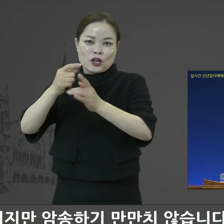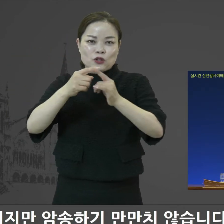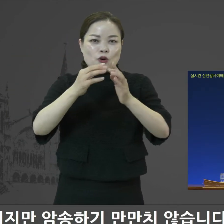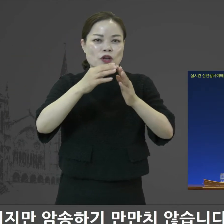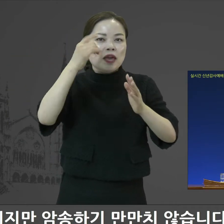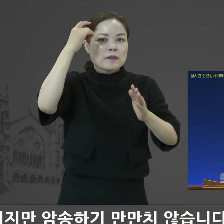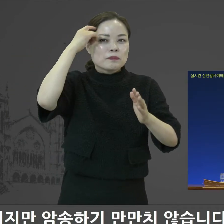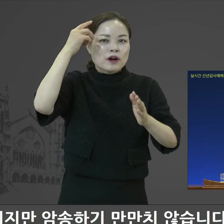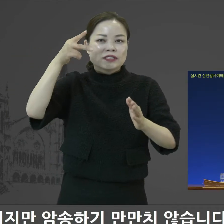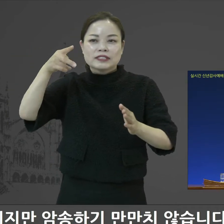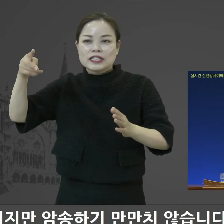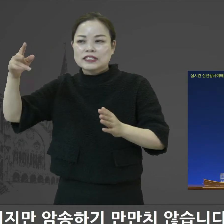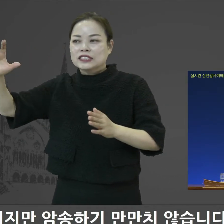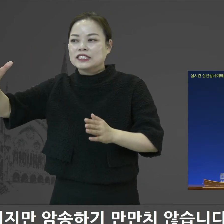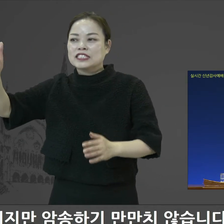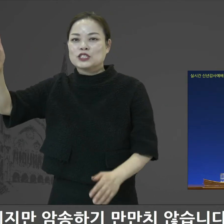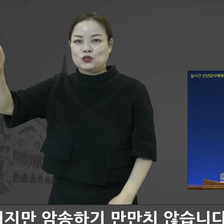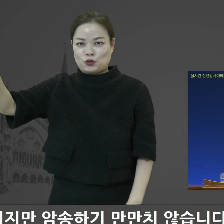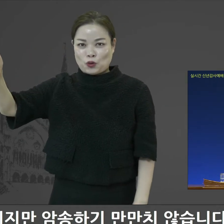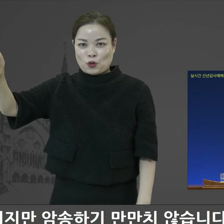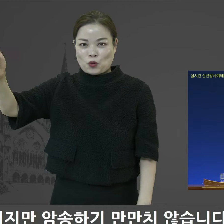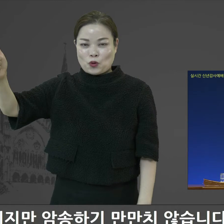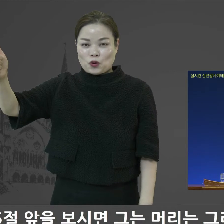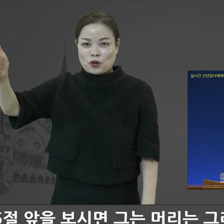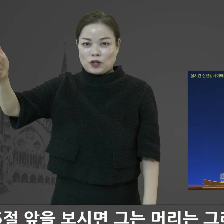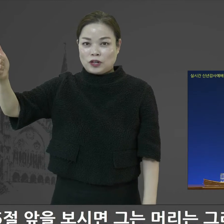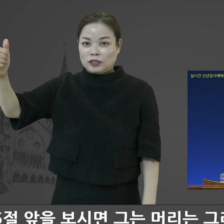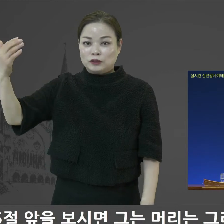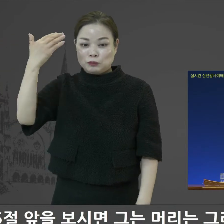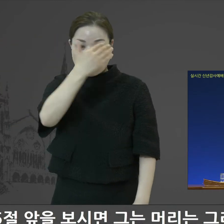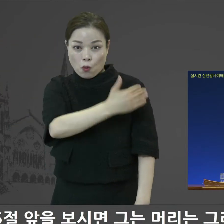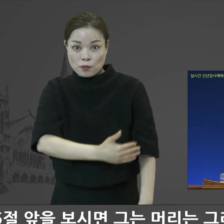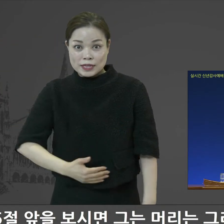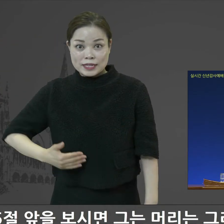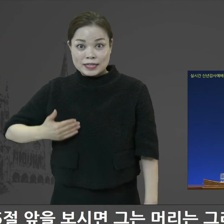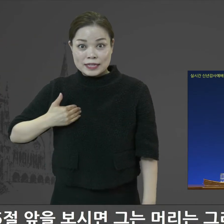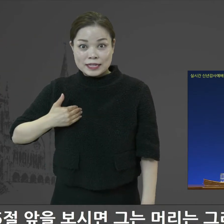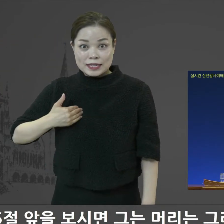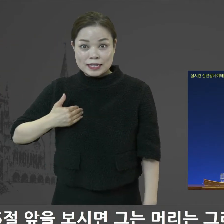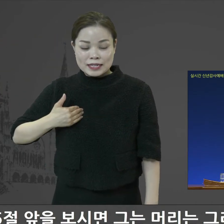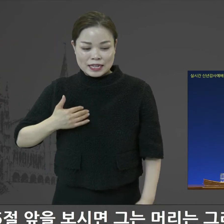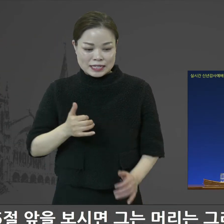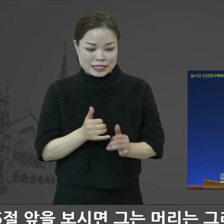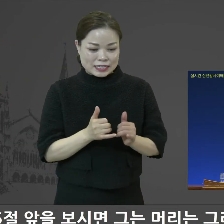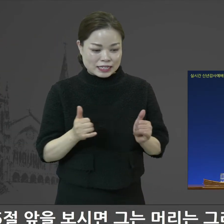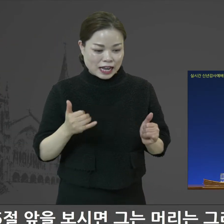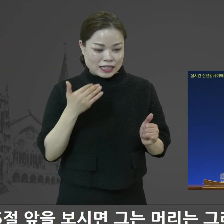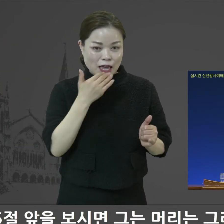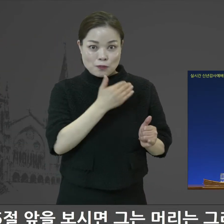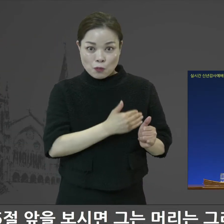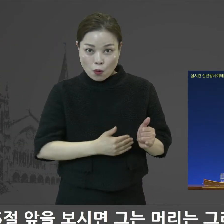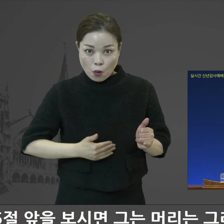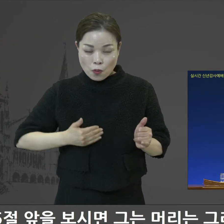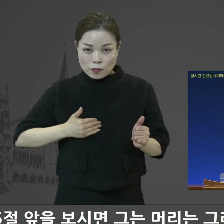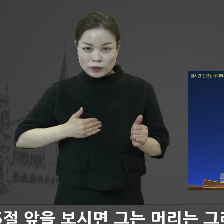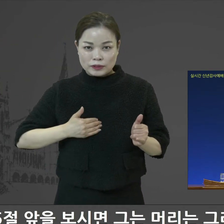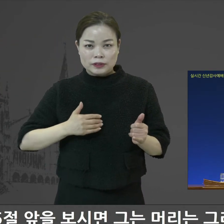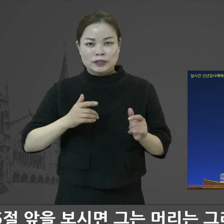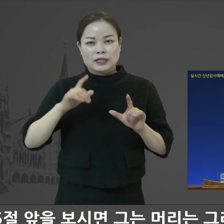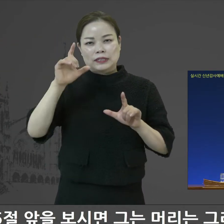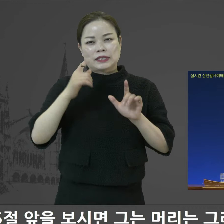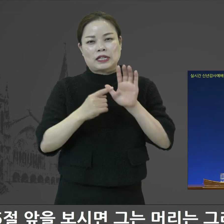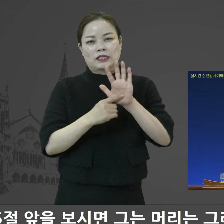되신 그리스도다. 그에게서 온 몸이, 이것은 인간의 몸을